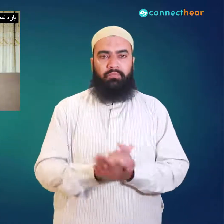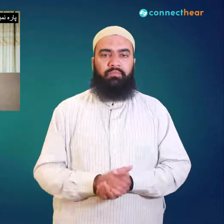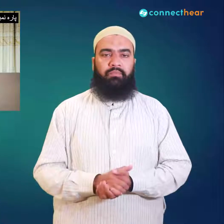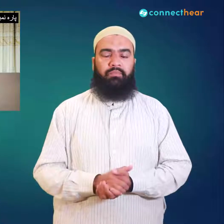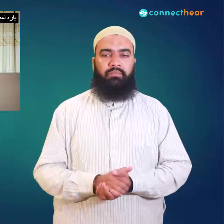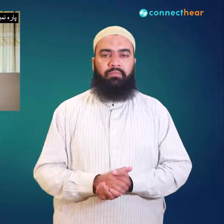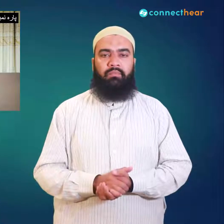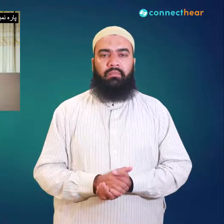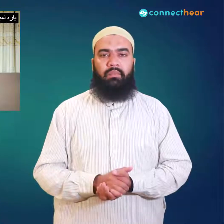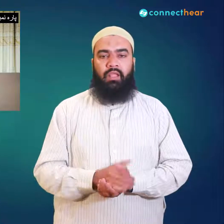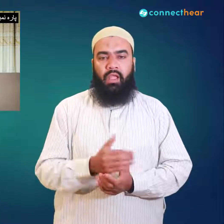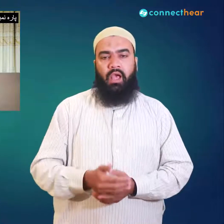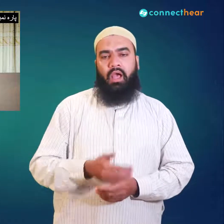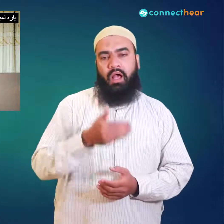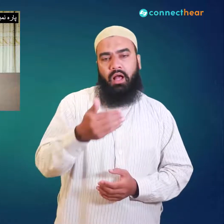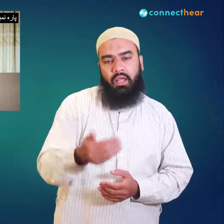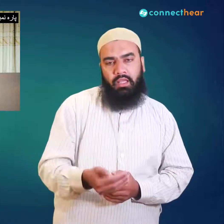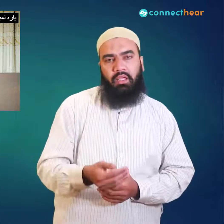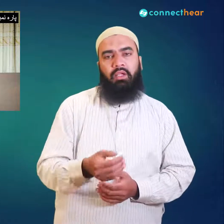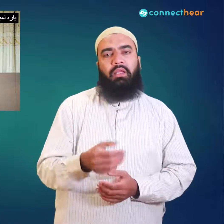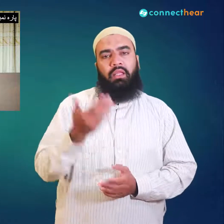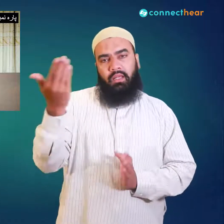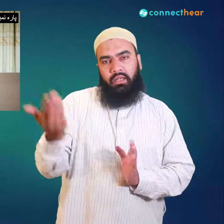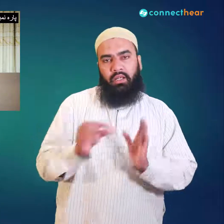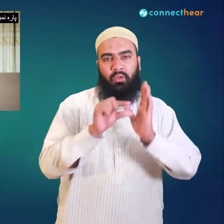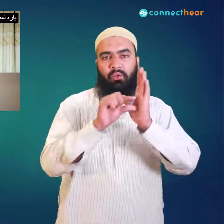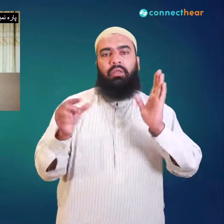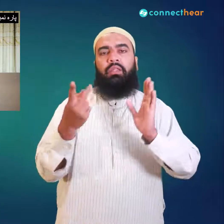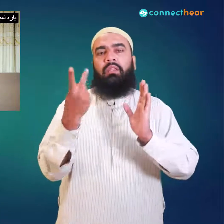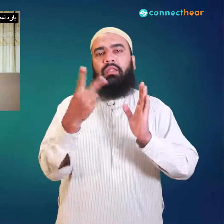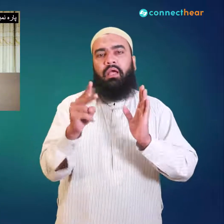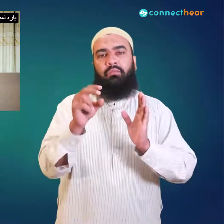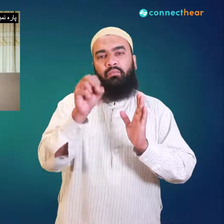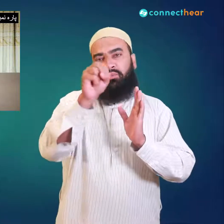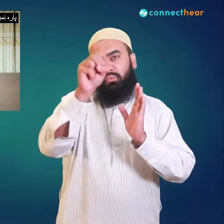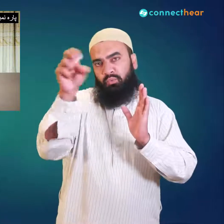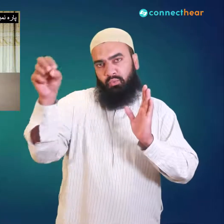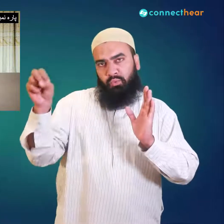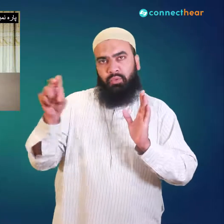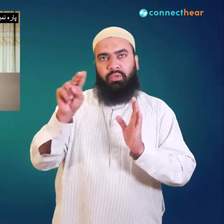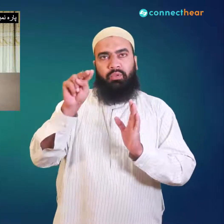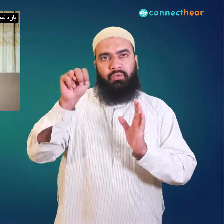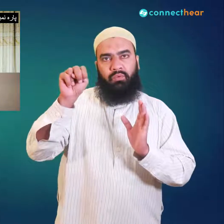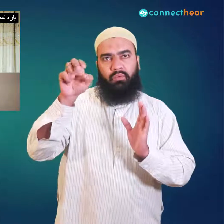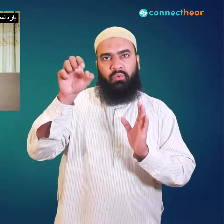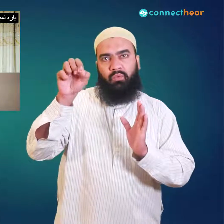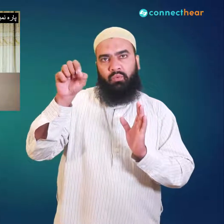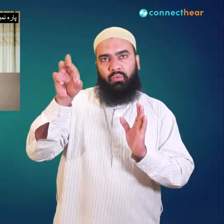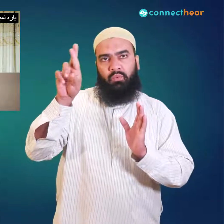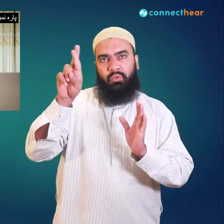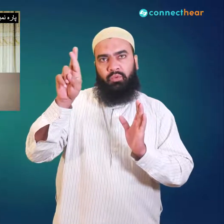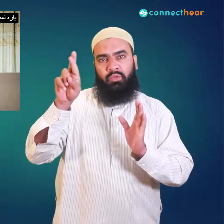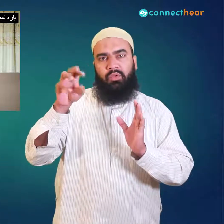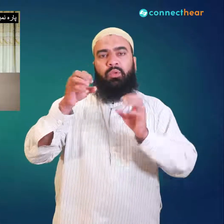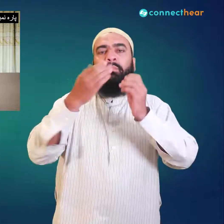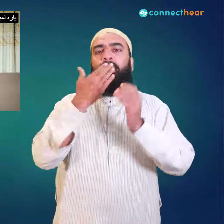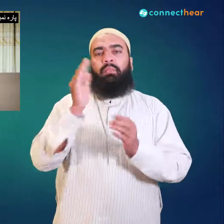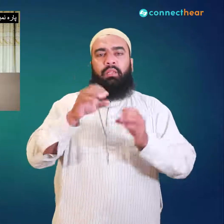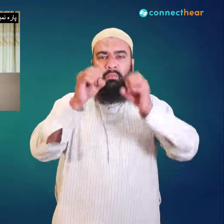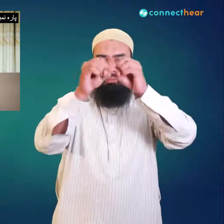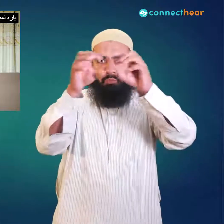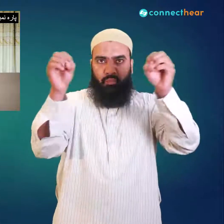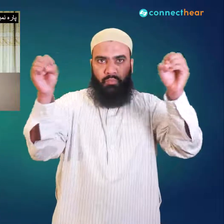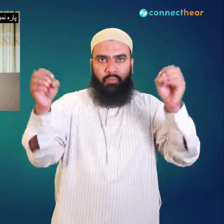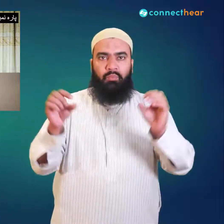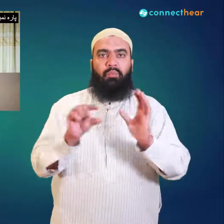سورہ یونس کی ابتدا ہے جو کہ پارہ کے آخر تک مکمل ہو رہی ہے، اور اس کے بعد سورہ ہود کی ابتدائی آیات